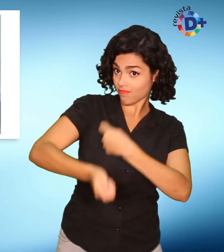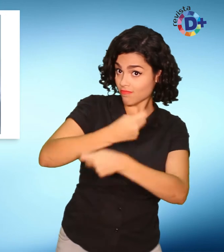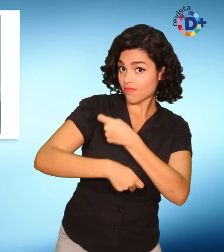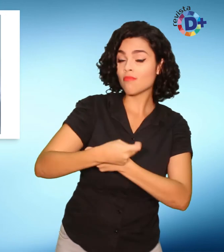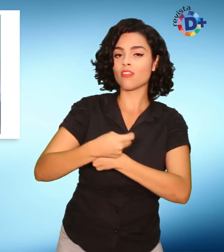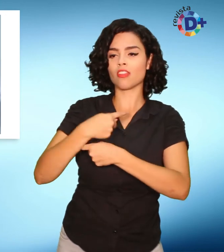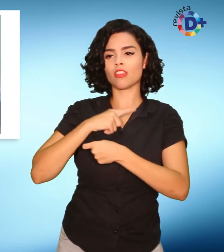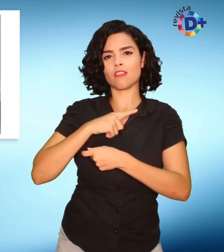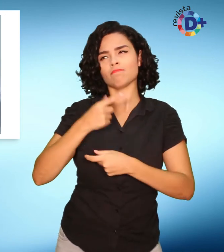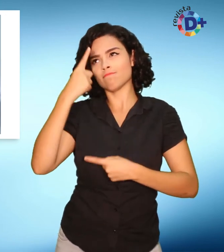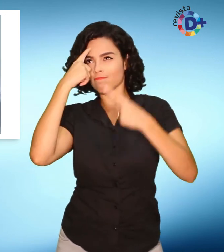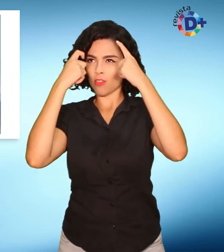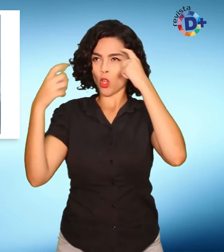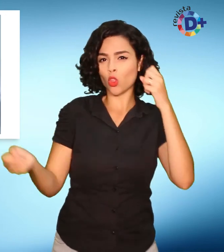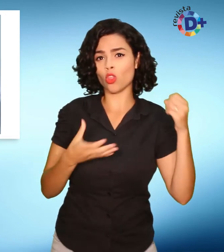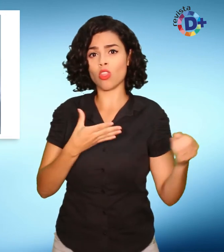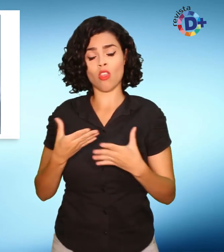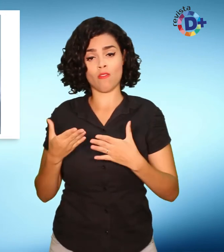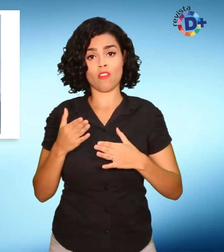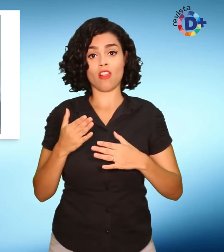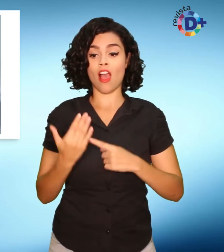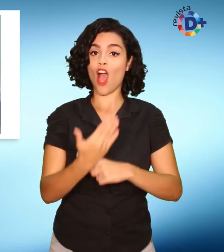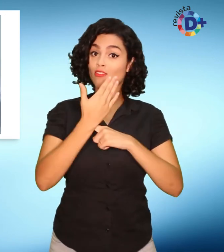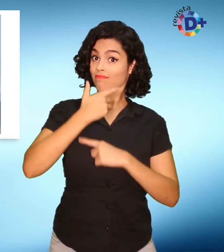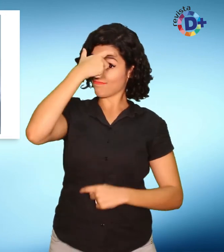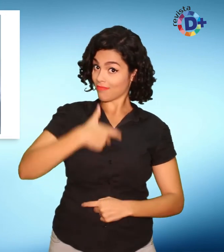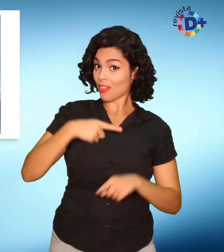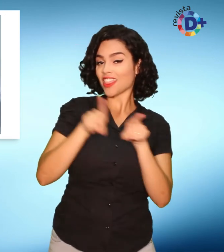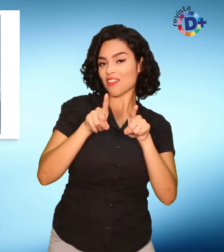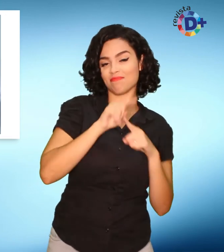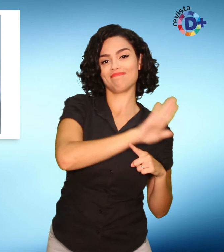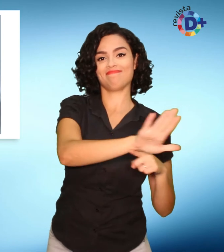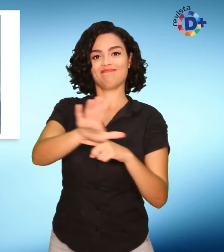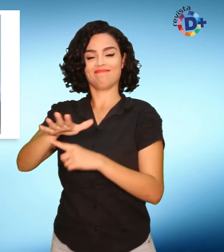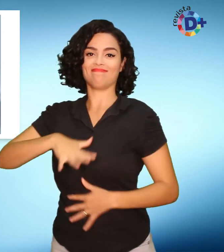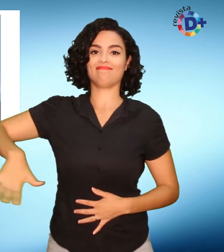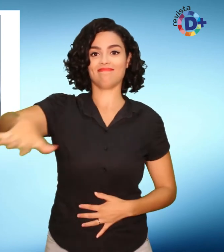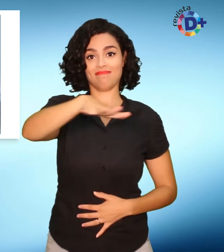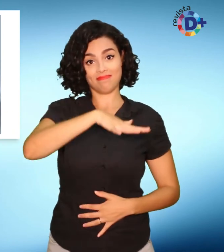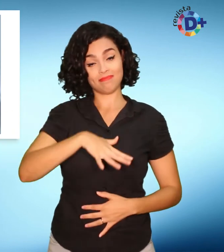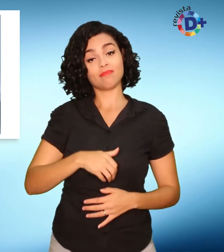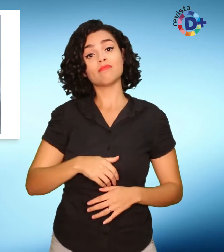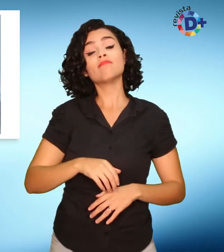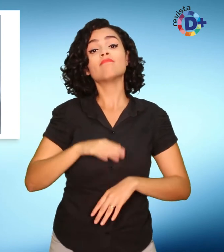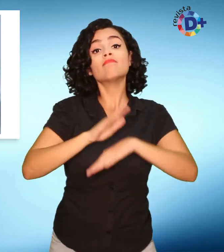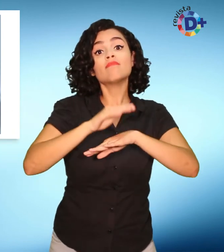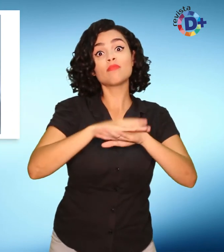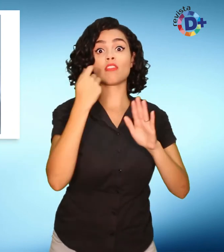gerando valor positivo para a coletividade não somente para si esse é um trecho pronunciado pelo